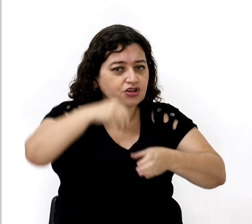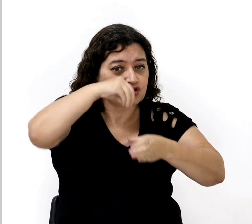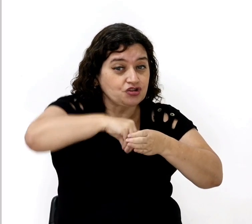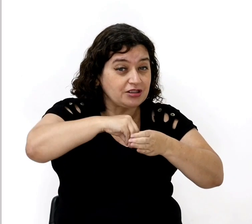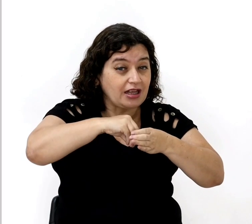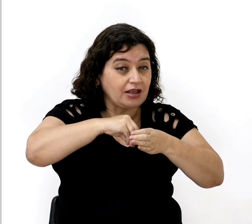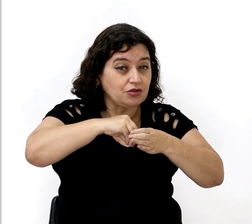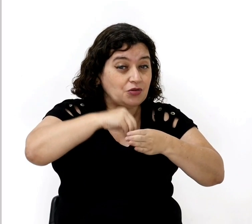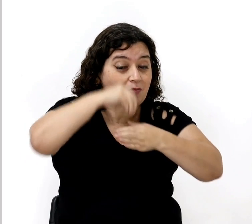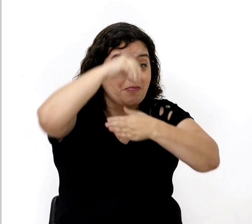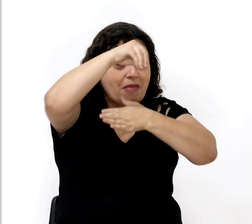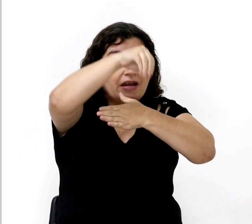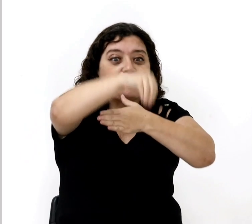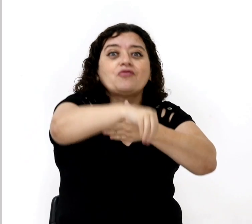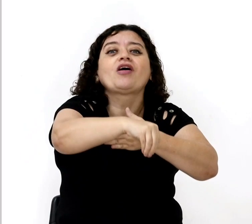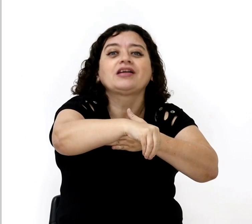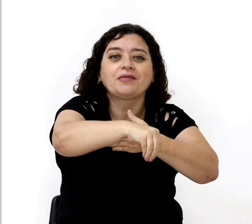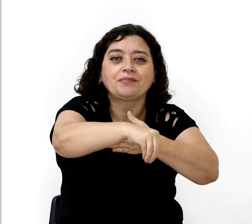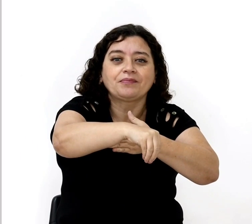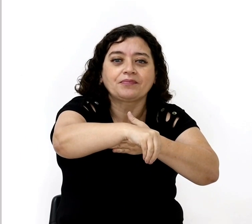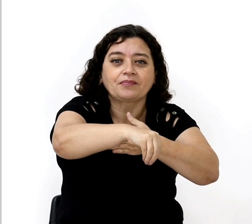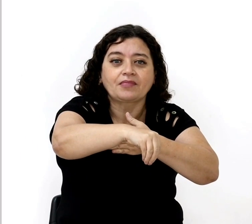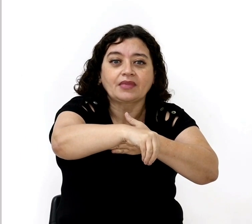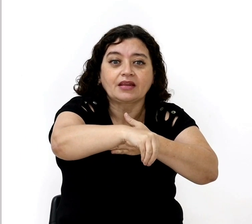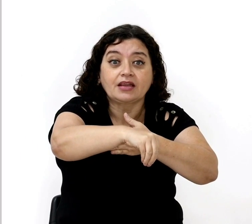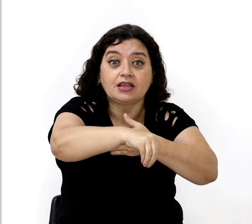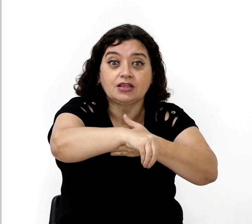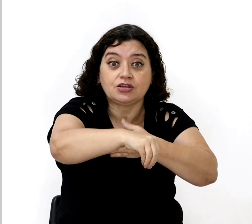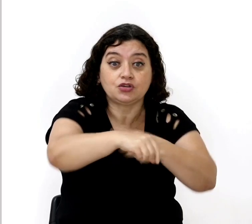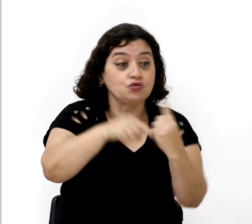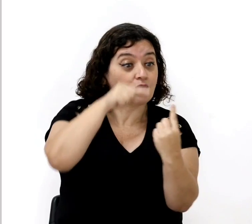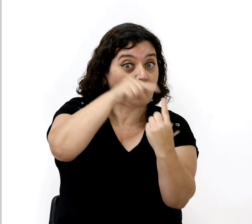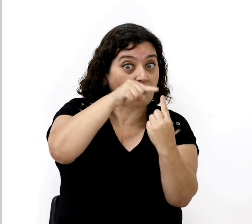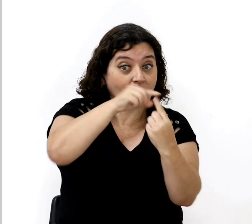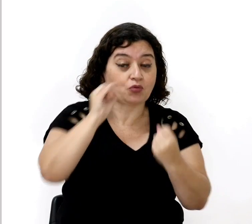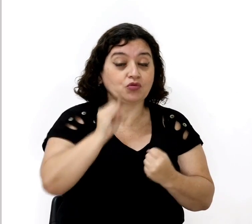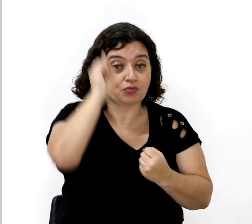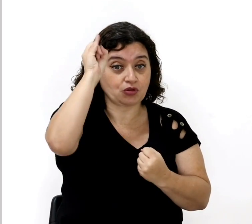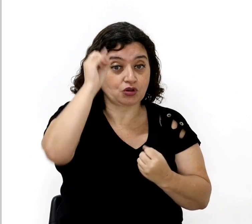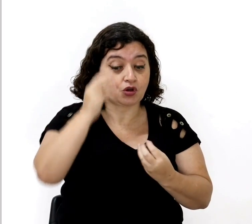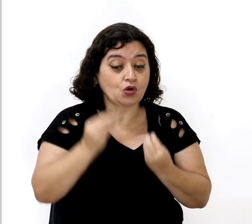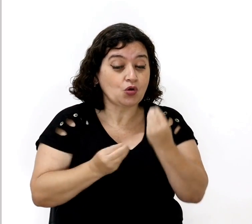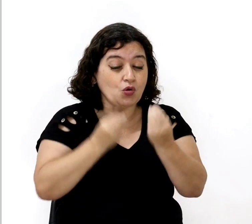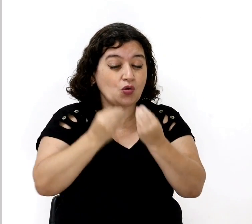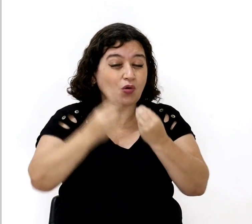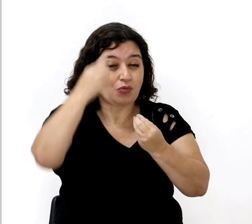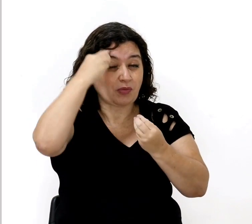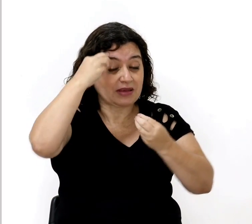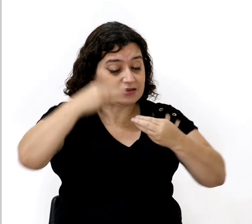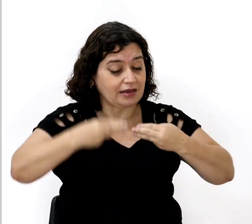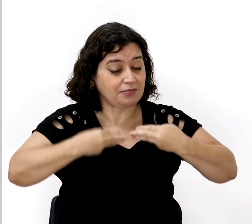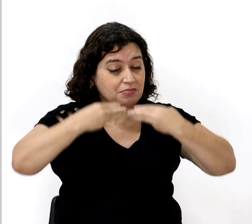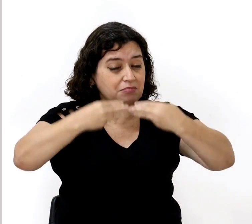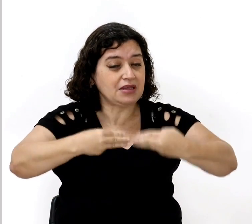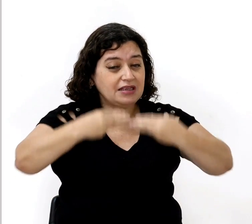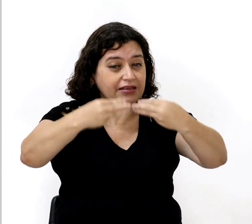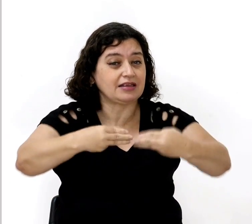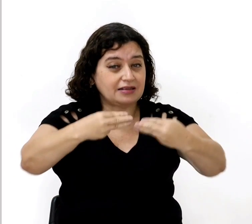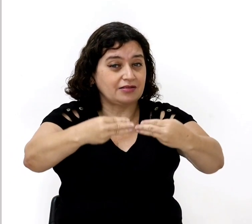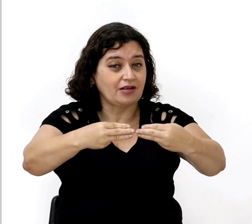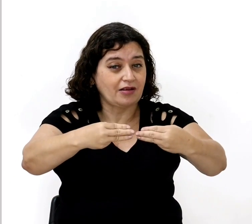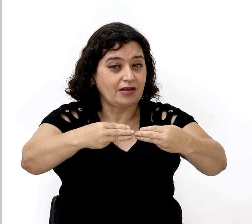dentro para fora. E esse é um ponto importante. Como pensar